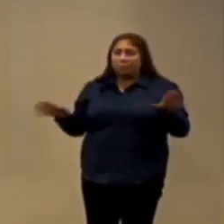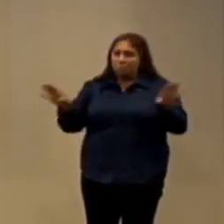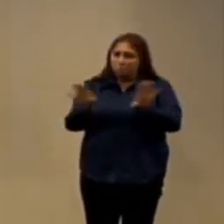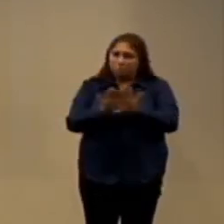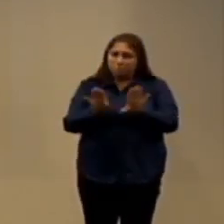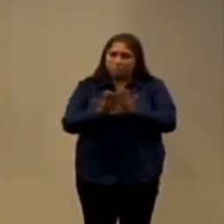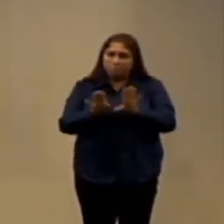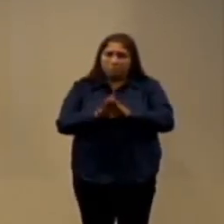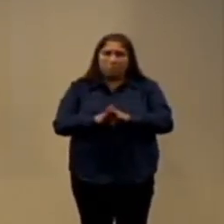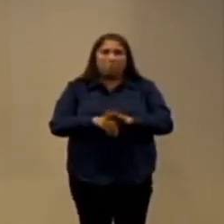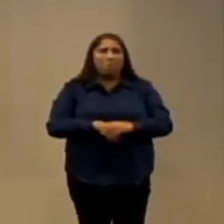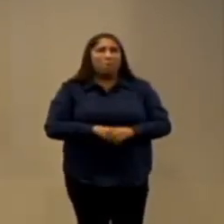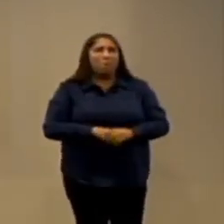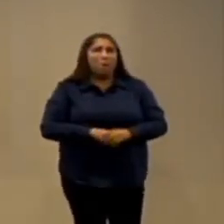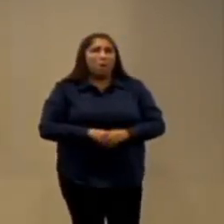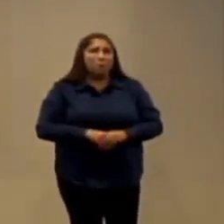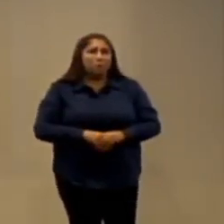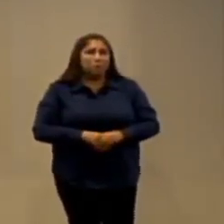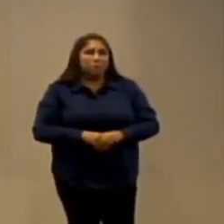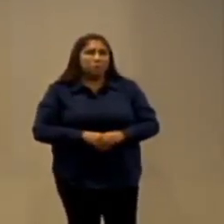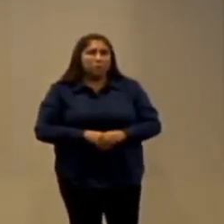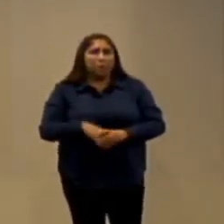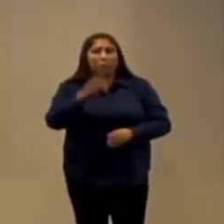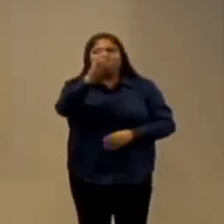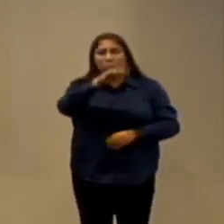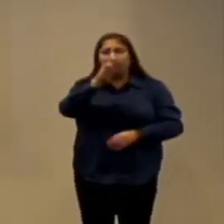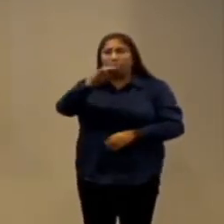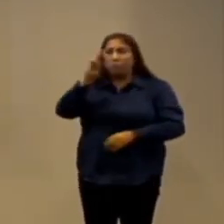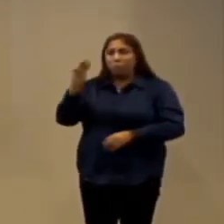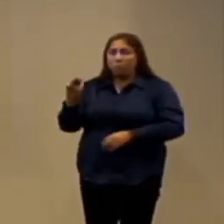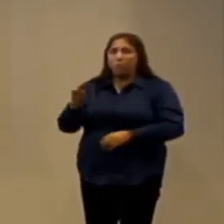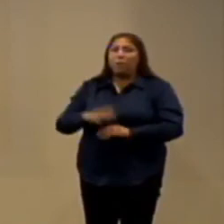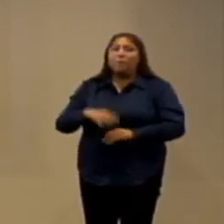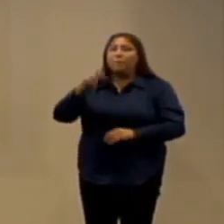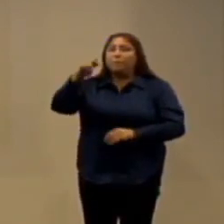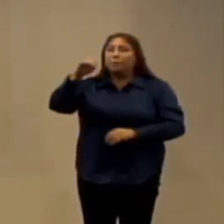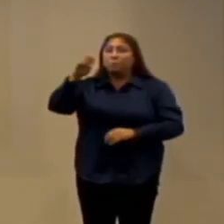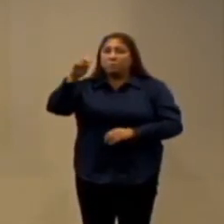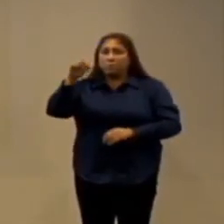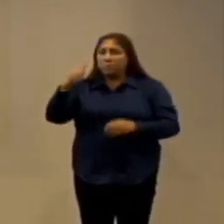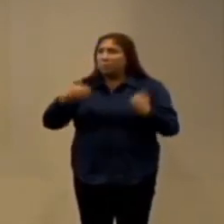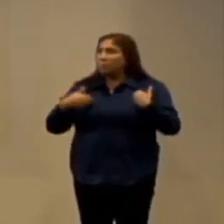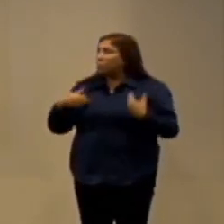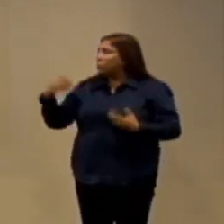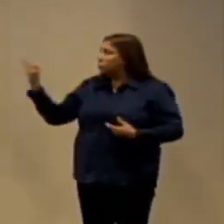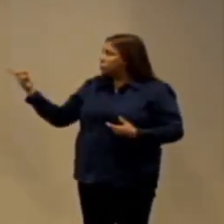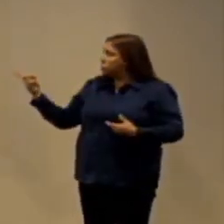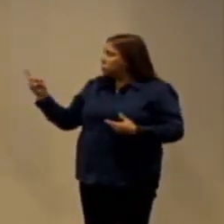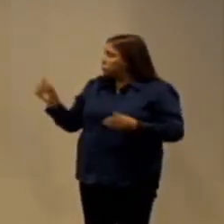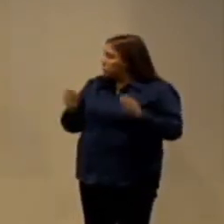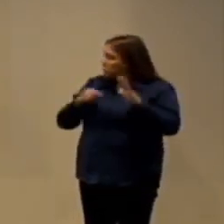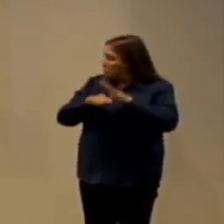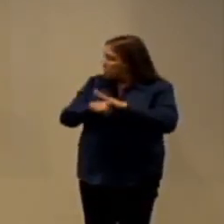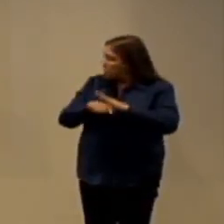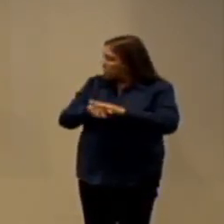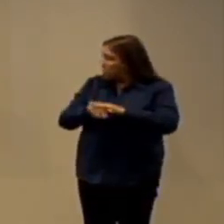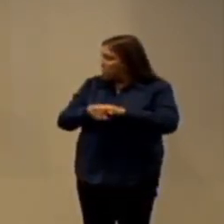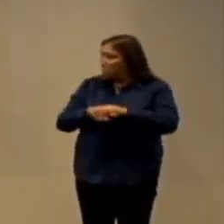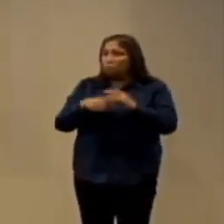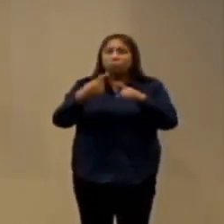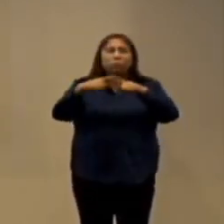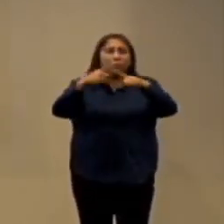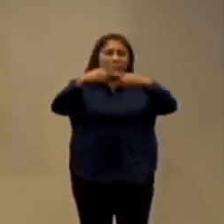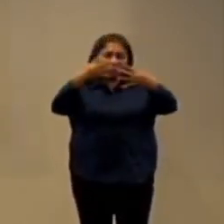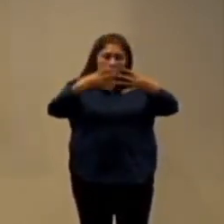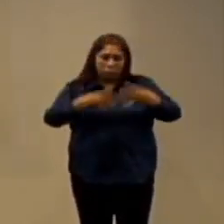cierro. En la página de la web del portal del MINSA, aquí tenemos el aplicativo y la relación de establecimiento de